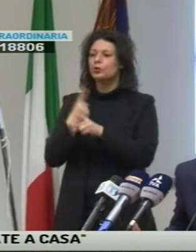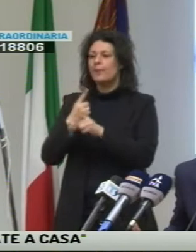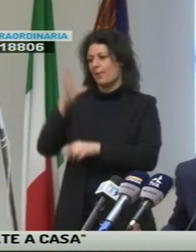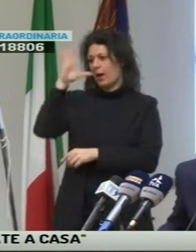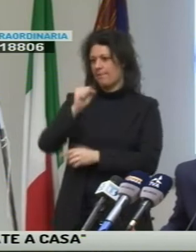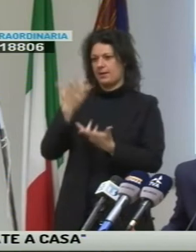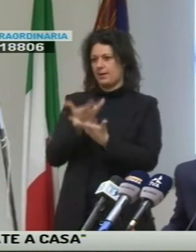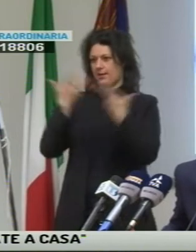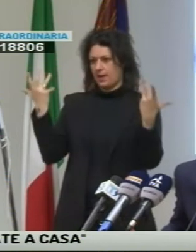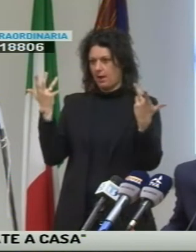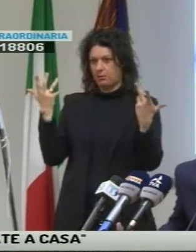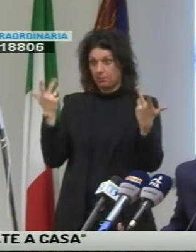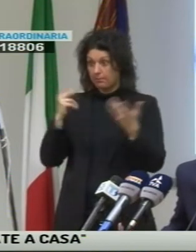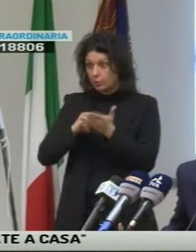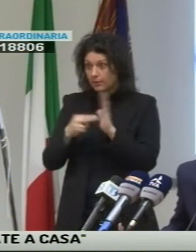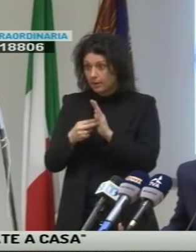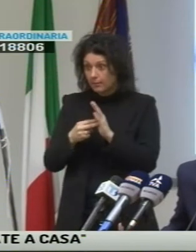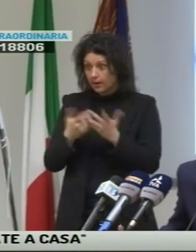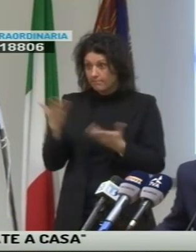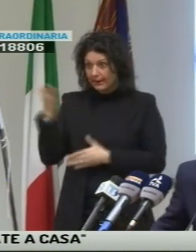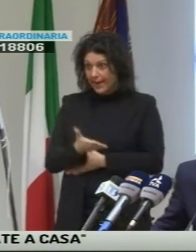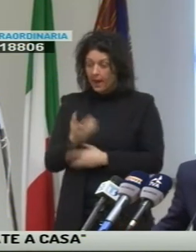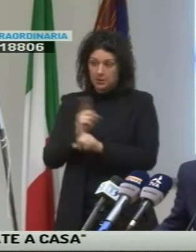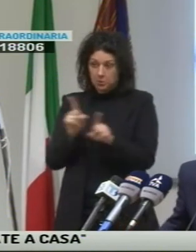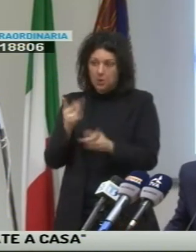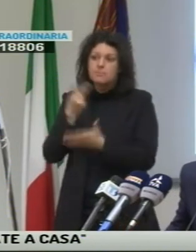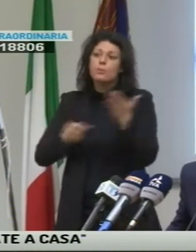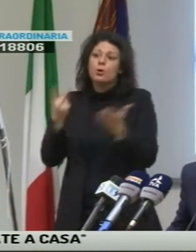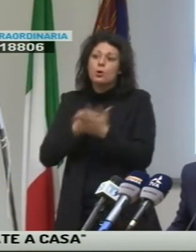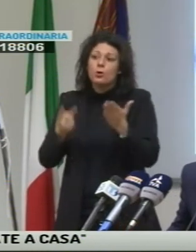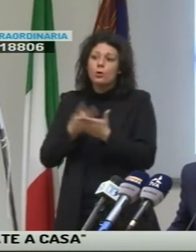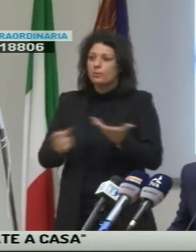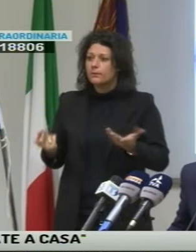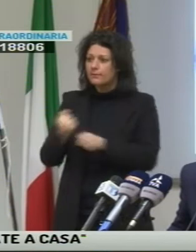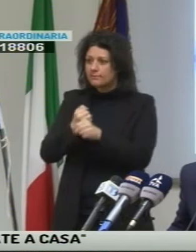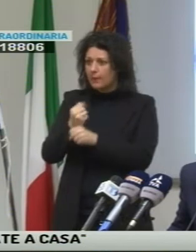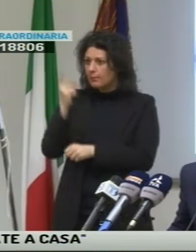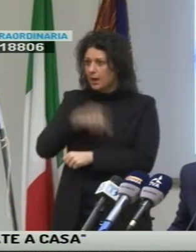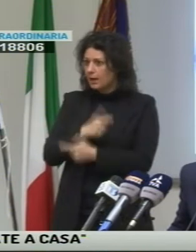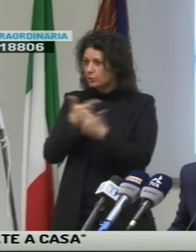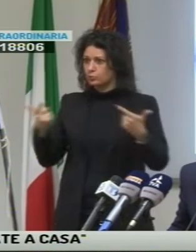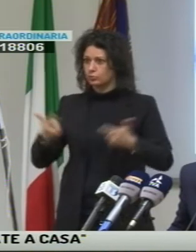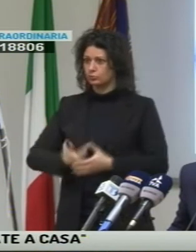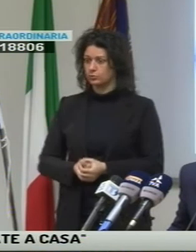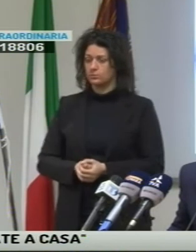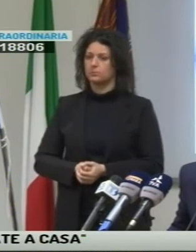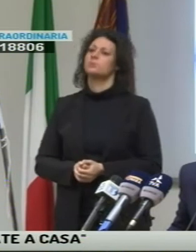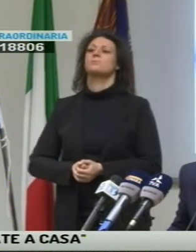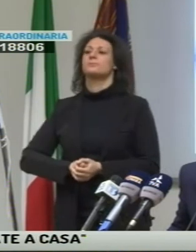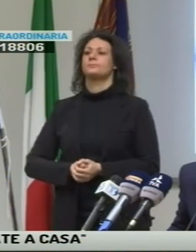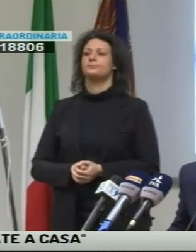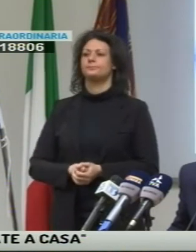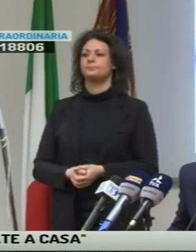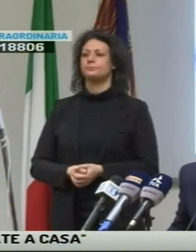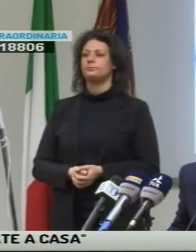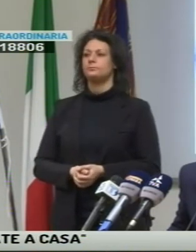qualcosa di più. È un reato? Penso proprio di no. Posso dare un po' di domande? Un'ultima cosa, ma poi vediamo